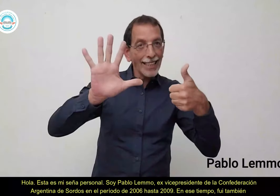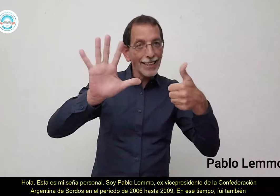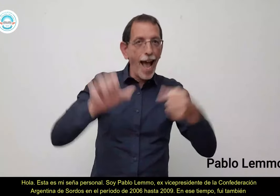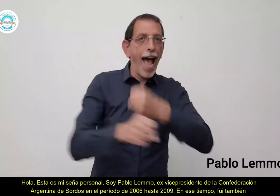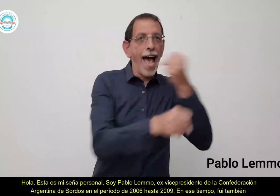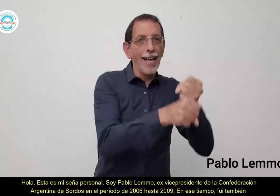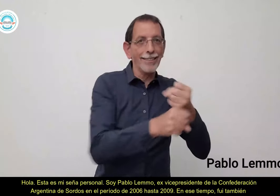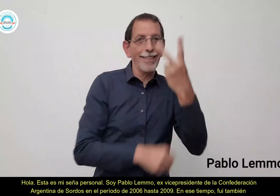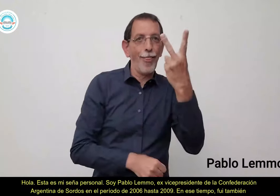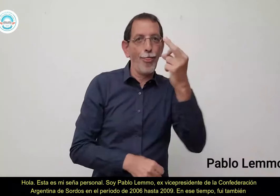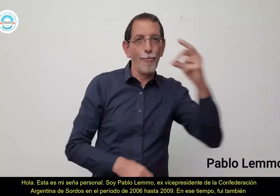el 2009.